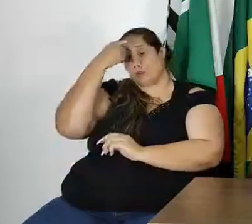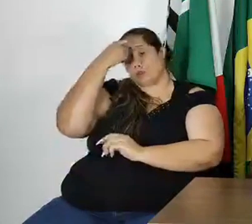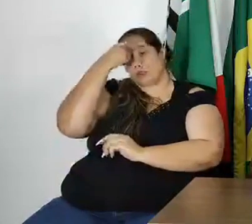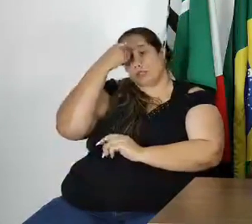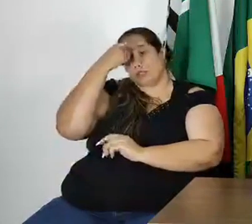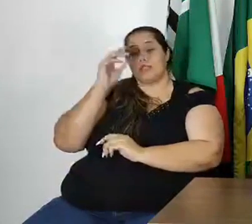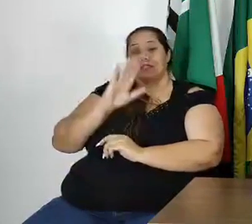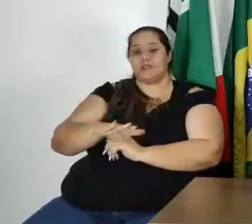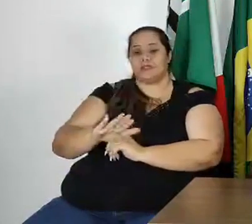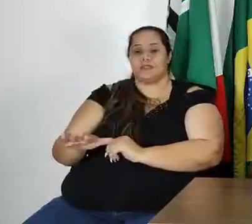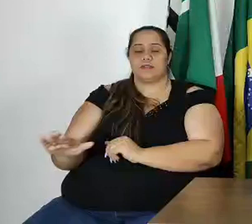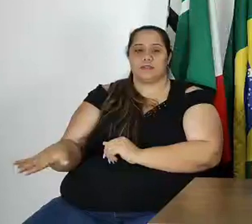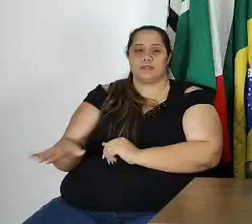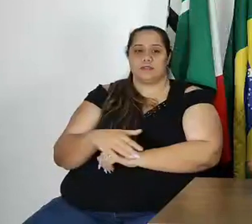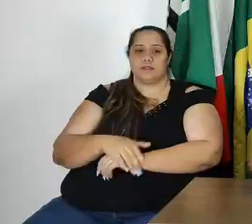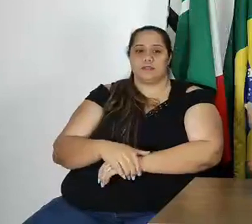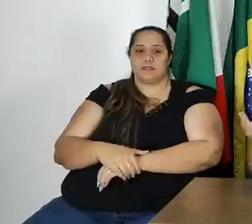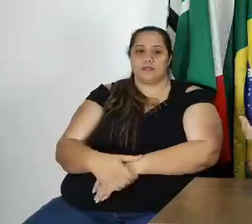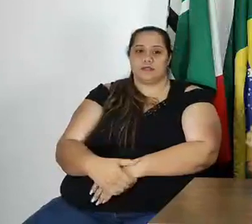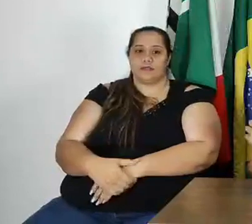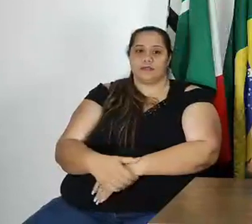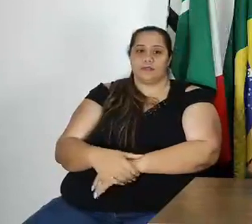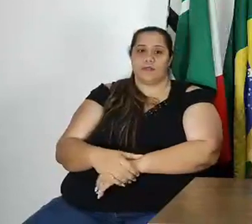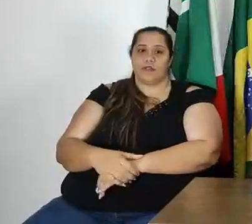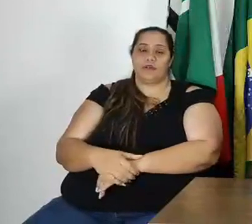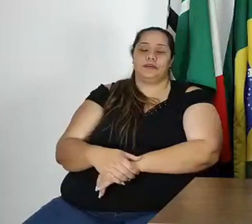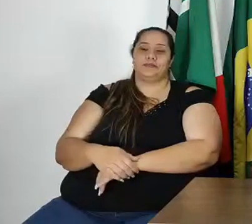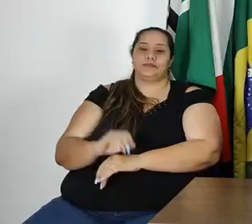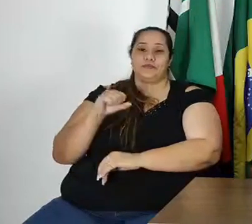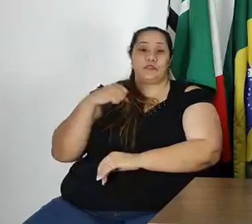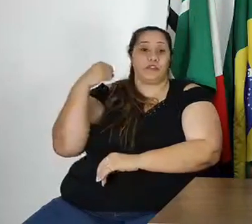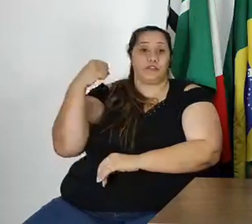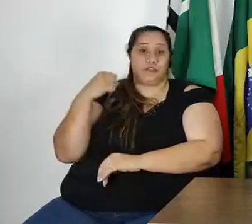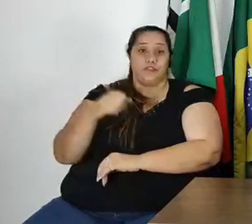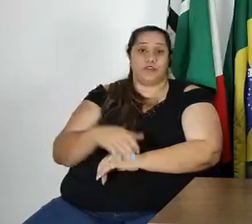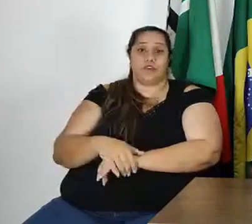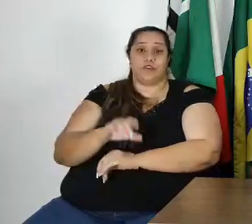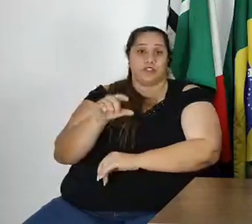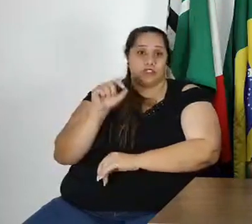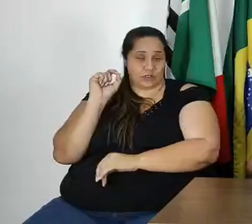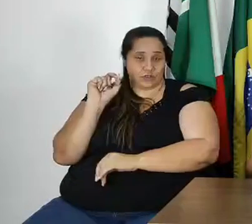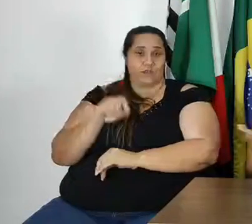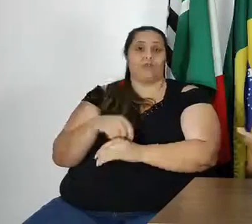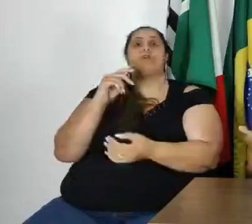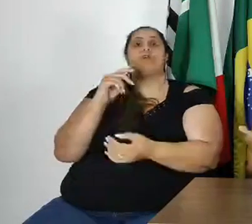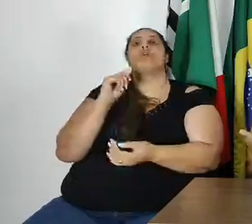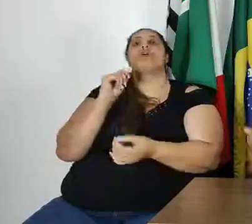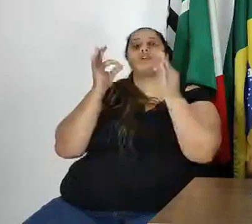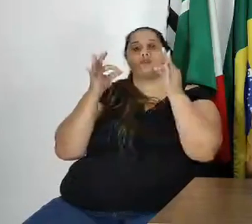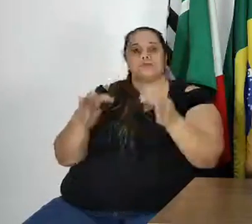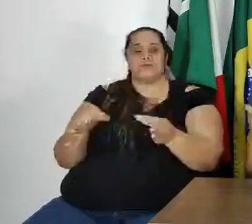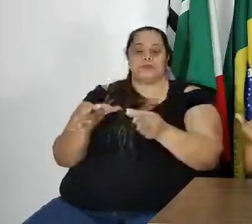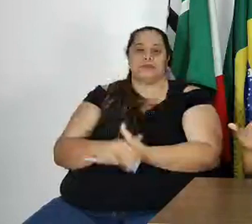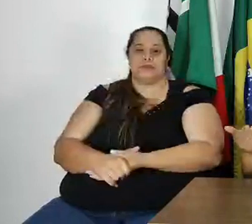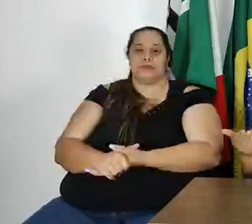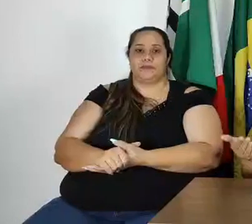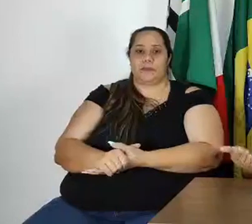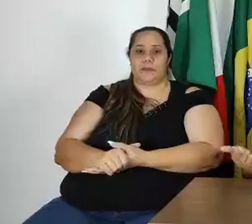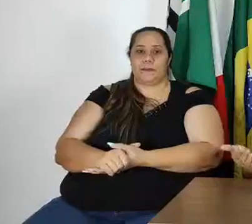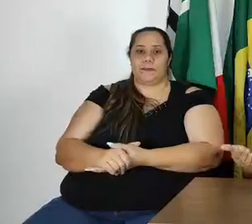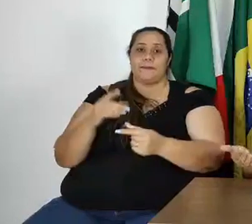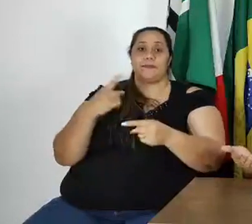não é forte o suficiente para tomar escolhas antes disso. E por que quando a gente fala